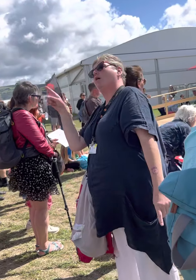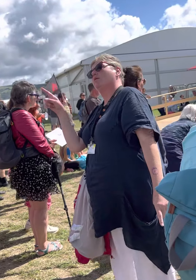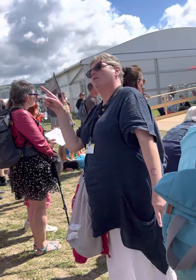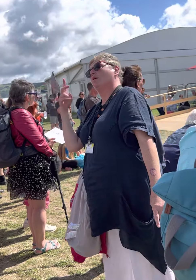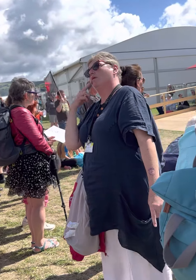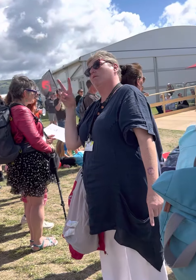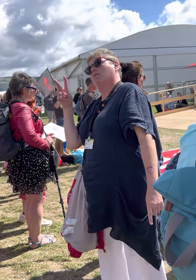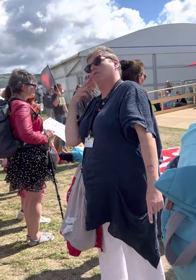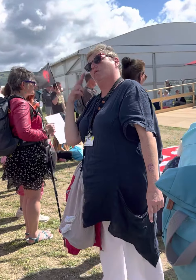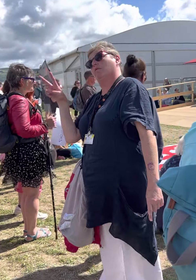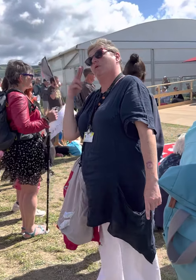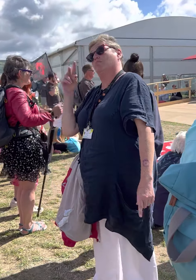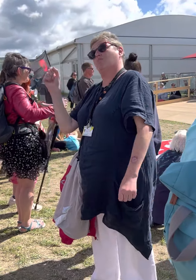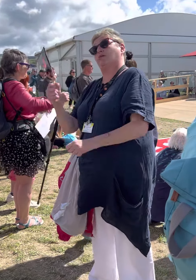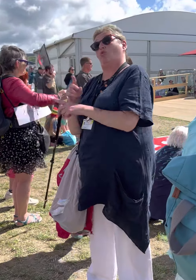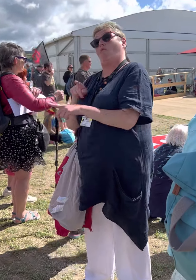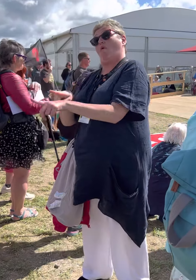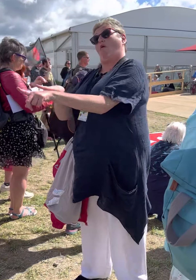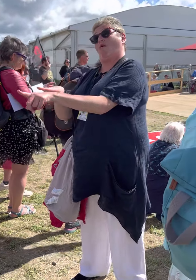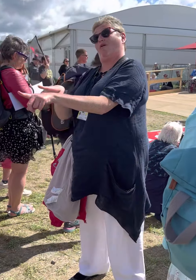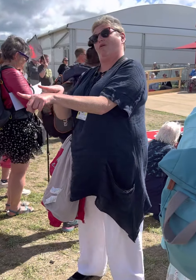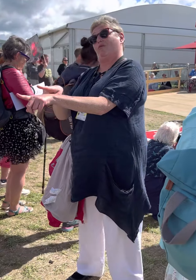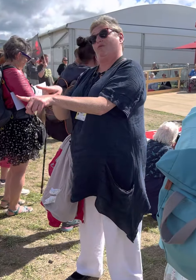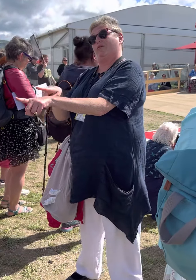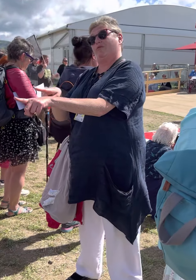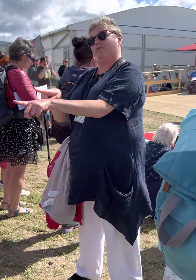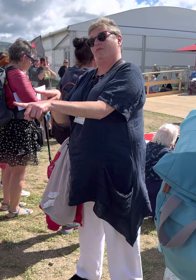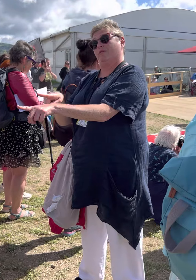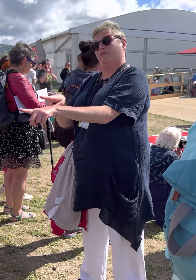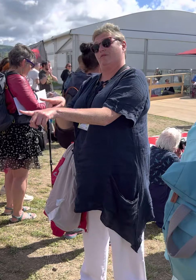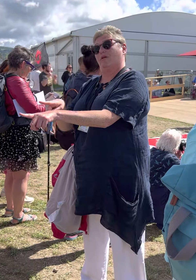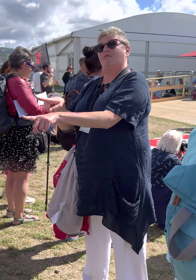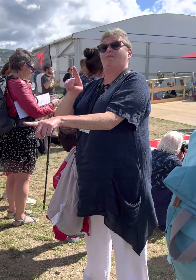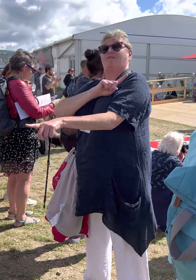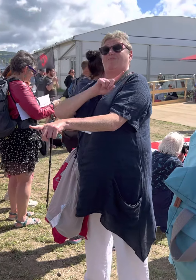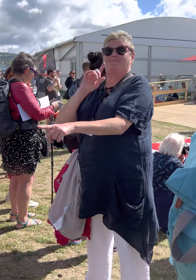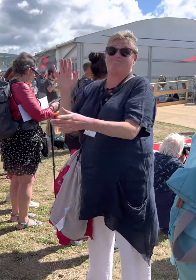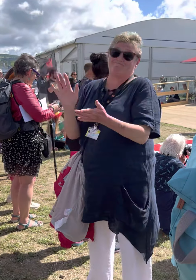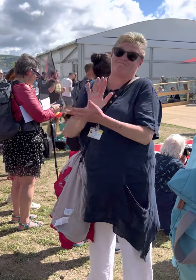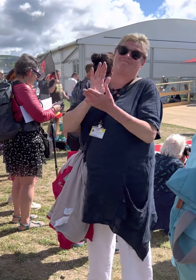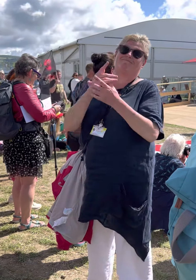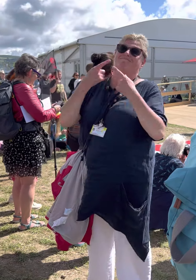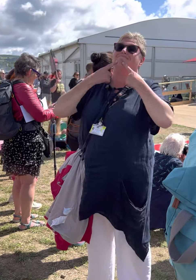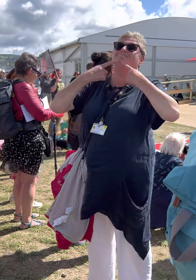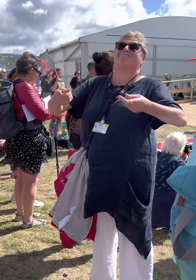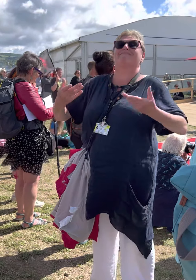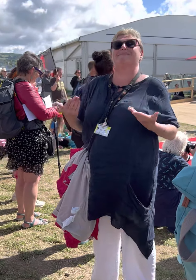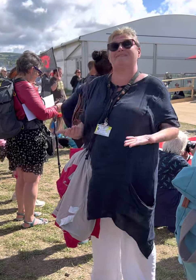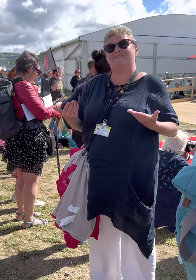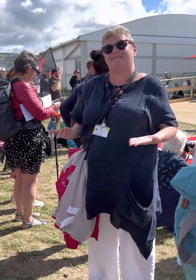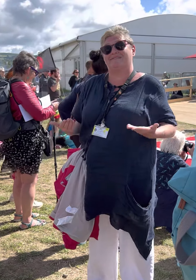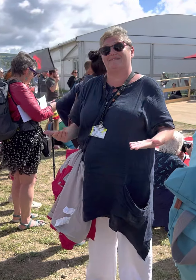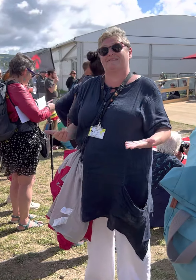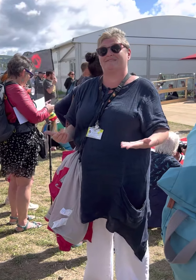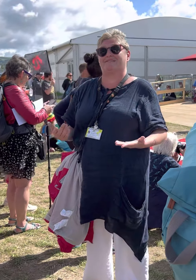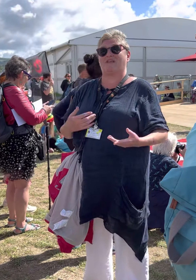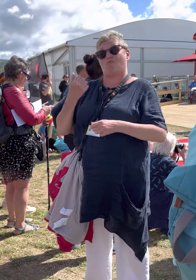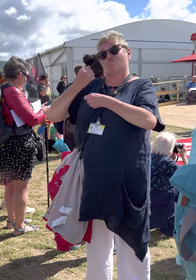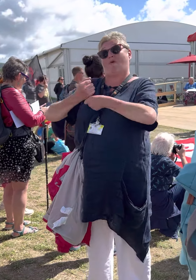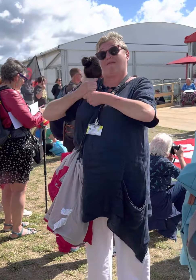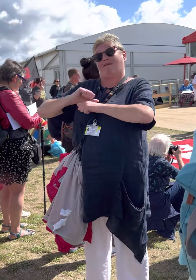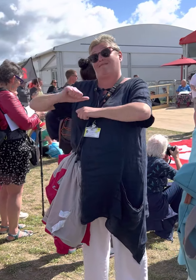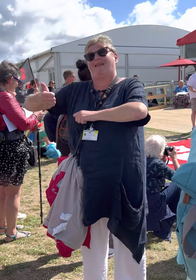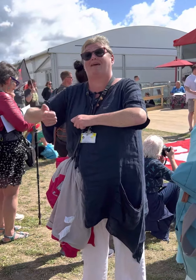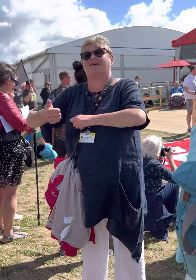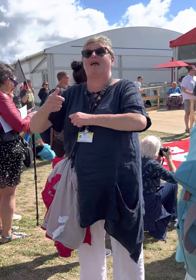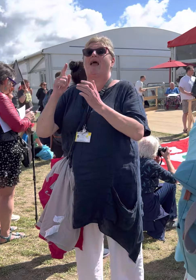arnyn nhw i sicrhau taw dyna be maen nhw'n wneud. A dyna pan fi'n falch o gyhoeddi heddi, bydd ein rali nesaf